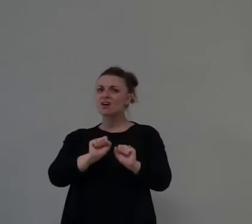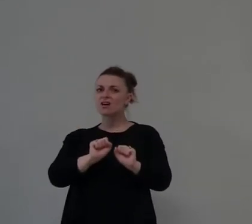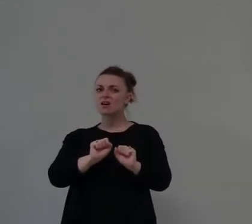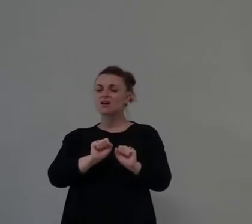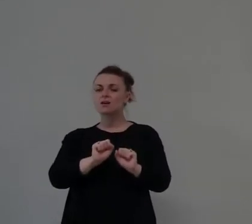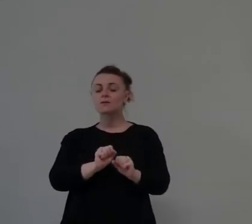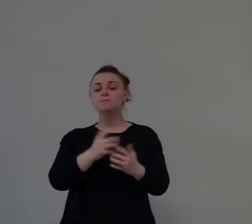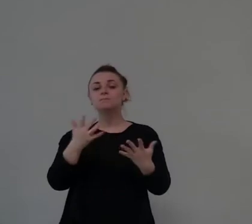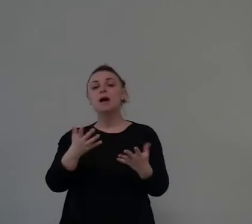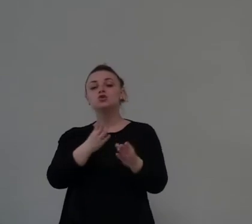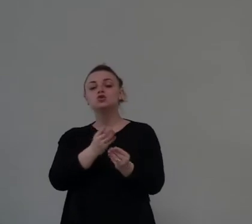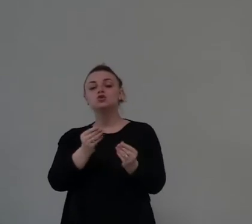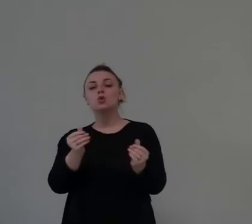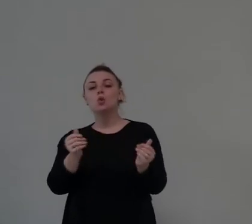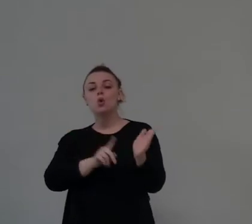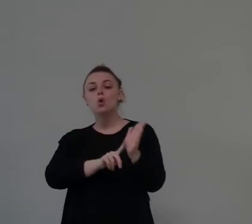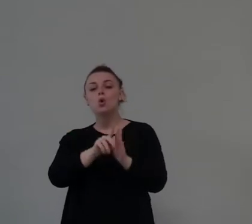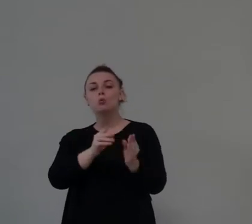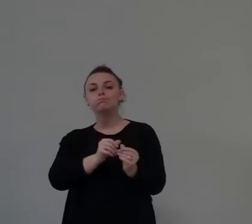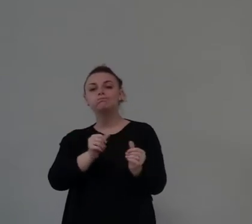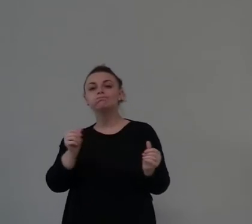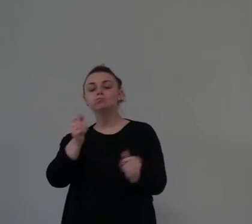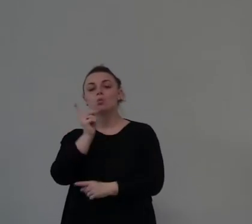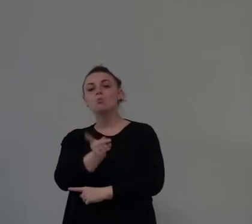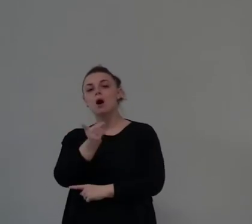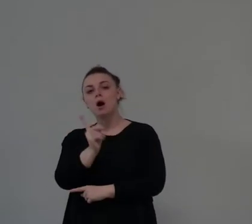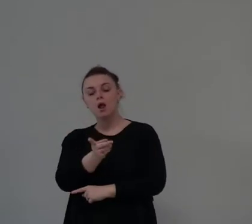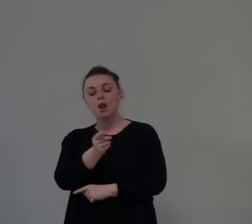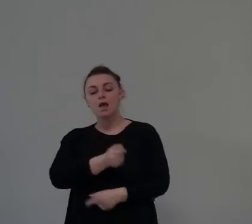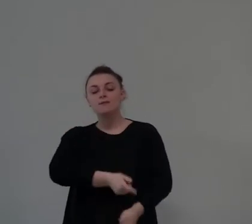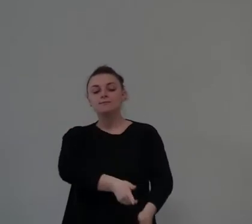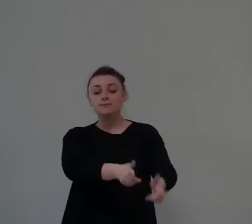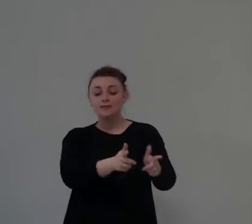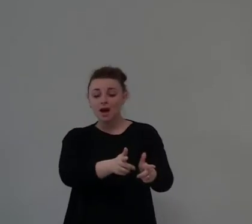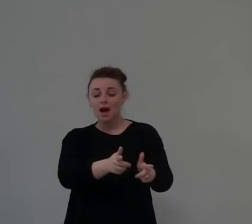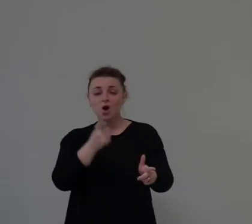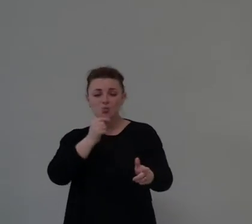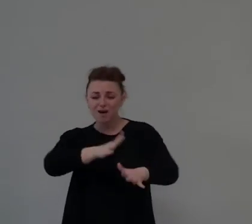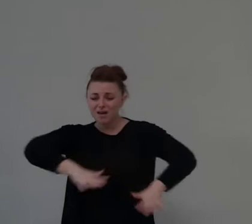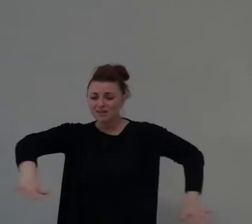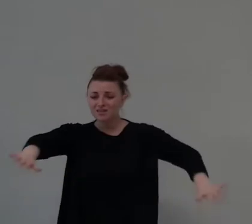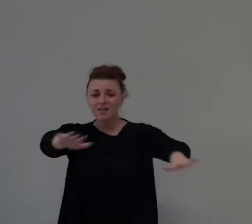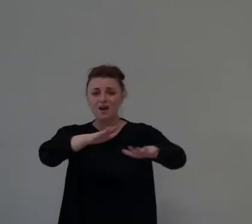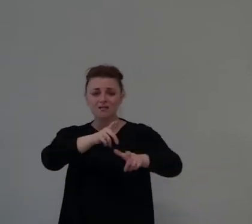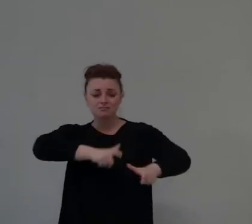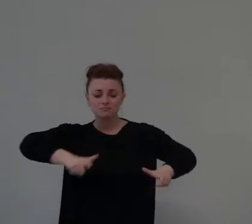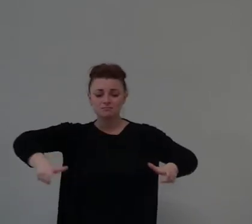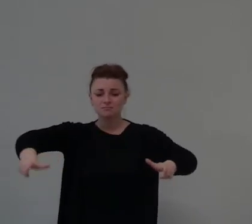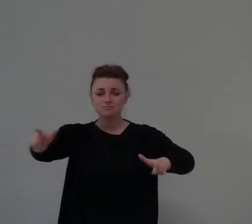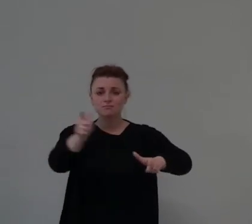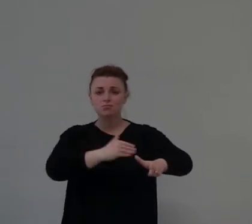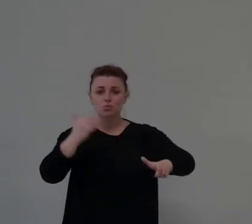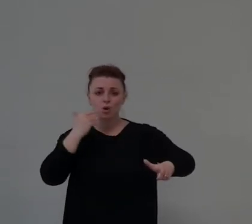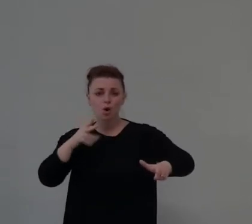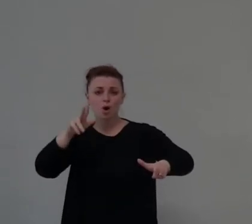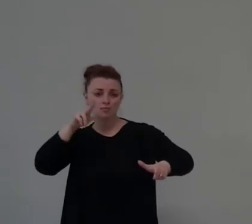Qual era la soluzione allora? Dare a noi uomini, farci vedere a noi uomini, a noi donne,